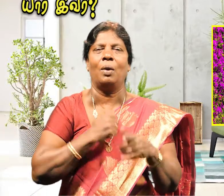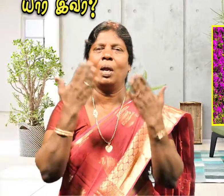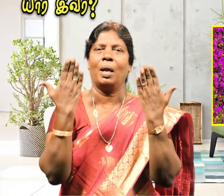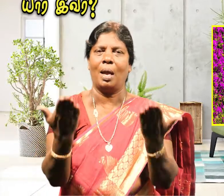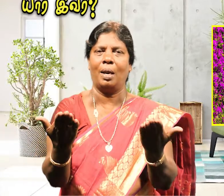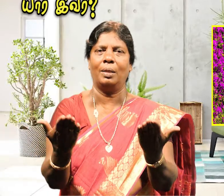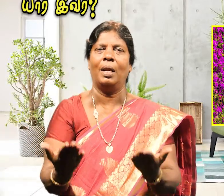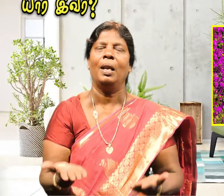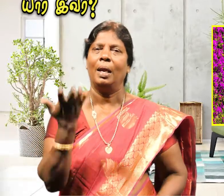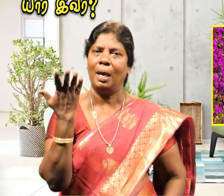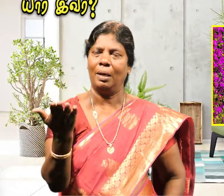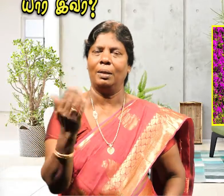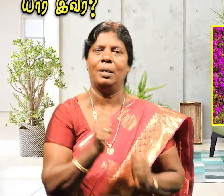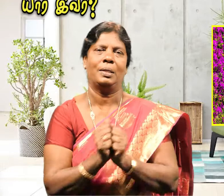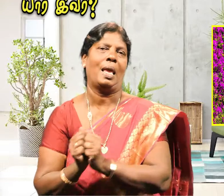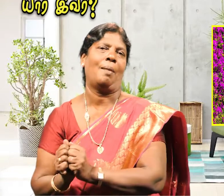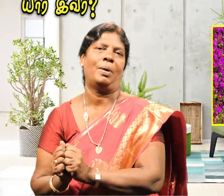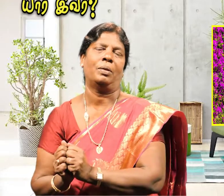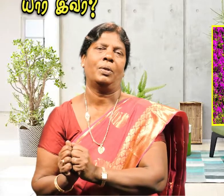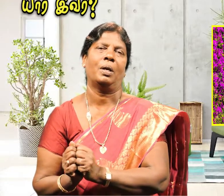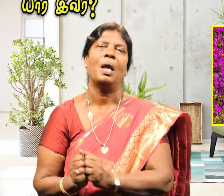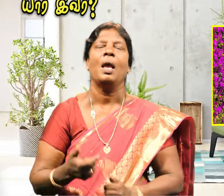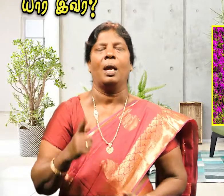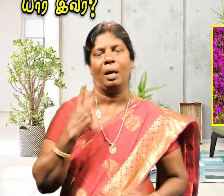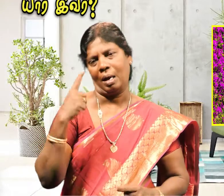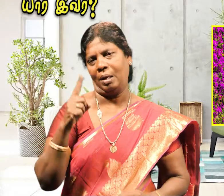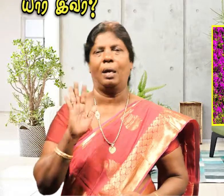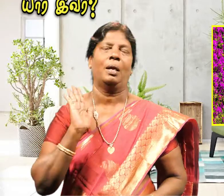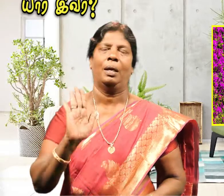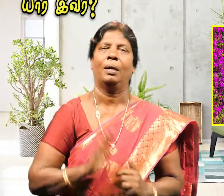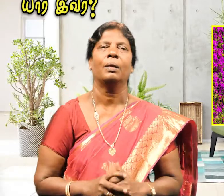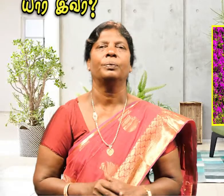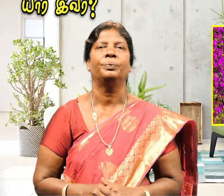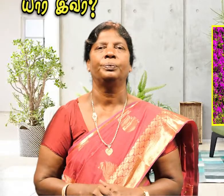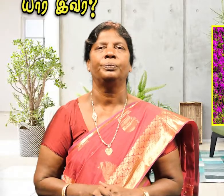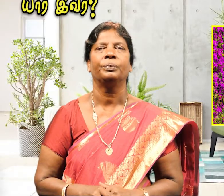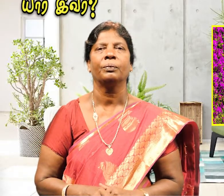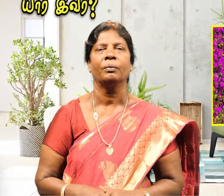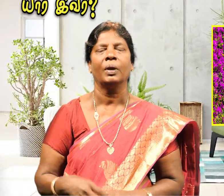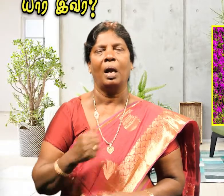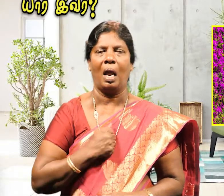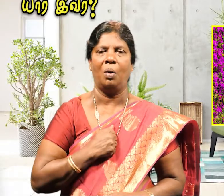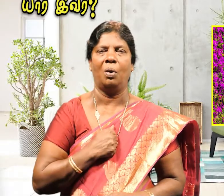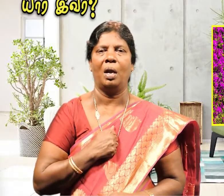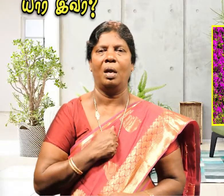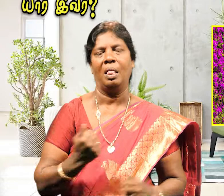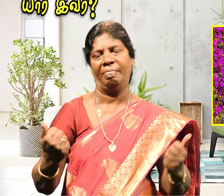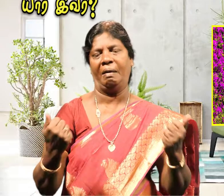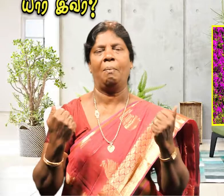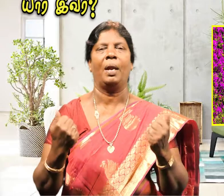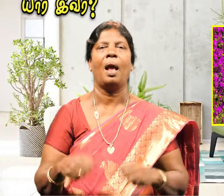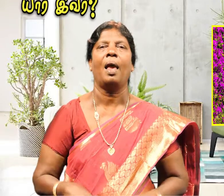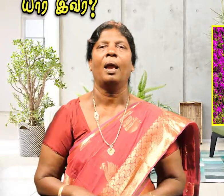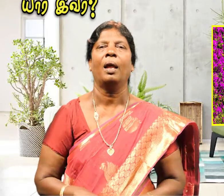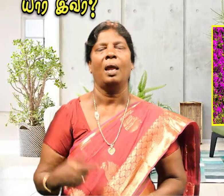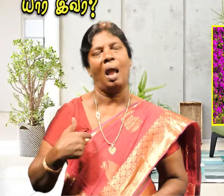கடவுள் தன்னுடைய கரத்தில் எடுத்து அதை செயல்படுத்துவதற்கு ஏதுவாக இருக்கும். என்னுடைய